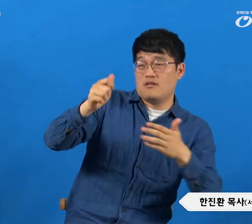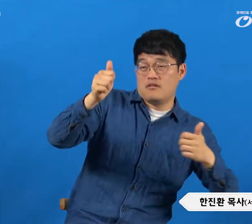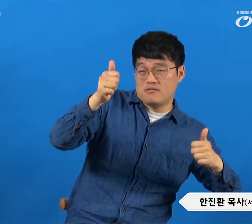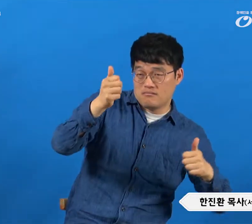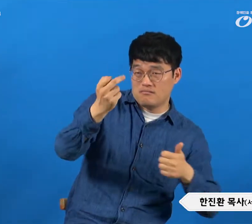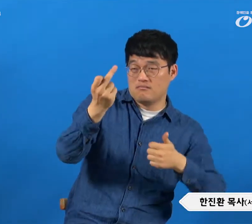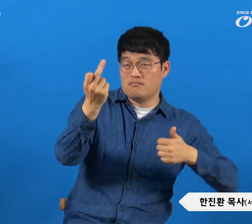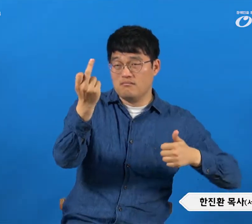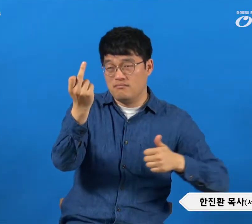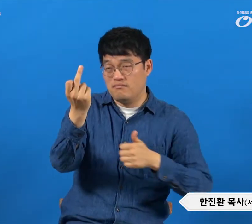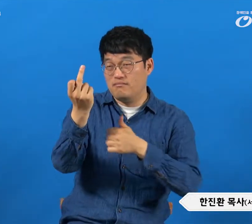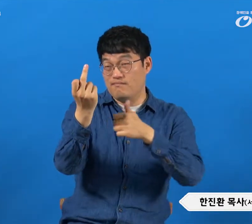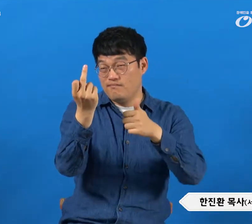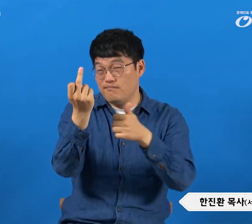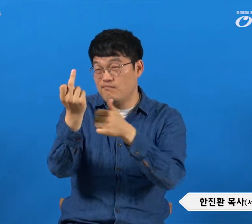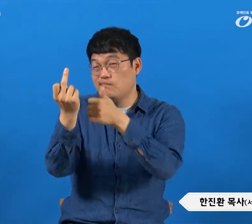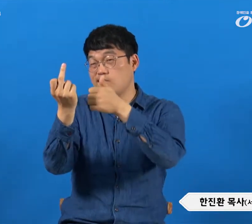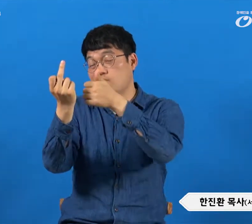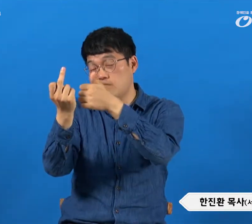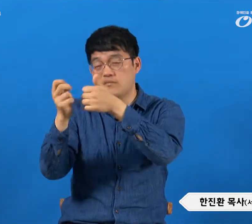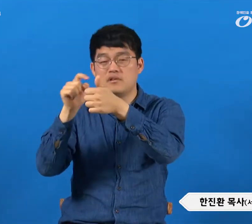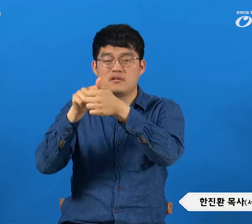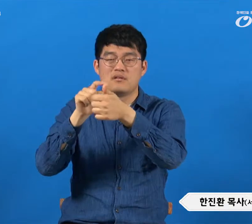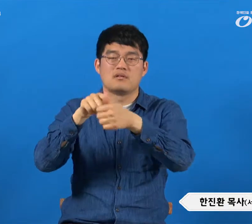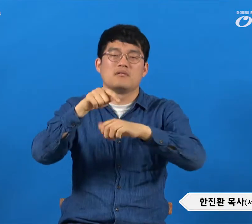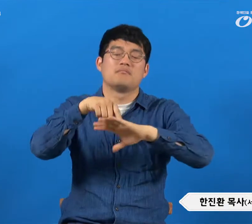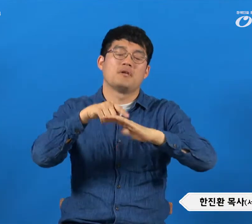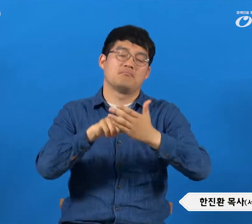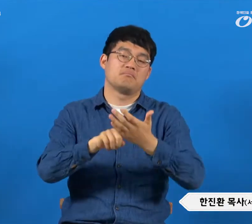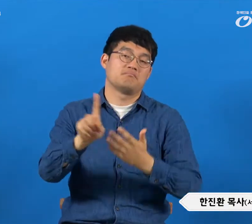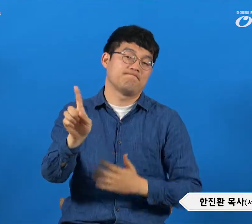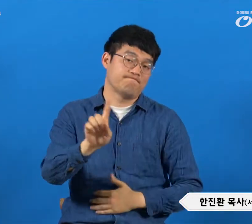했던 주님의 마음이 어떠했을까요?